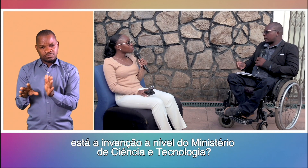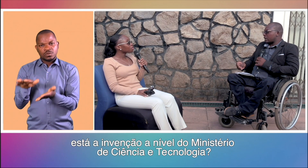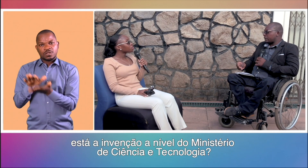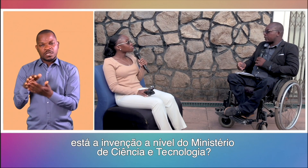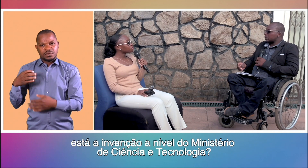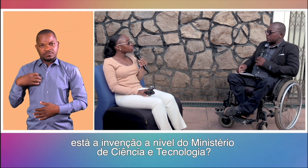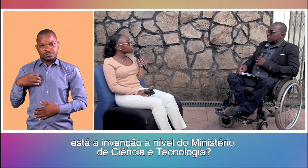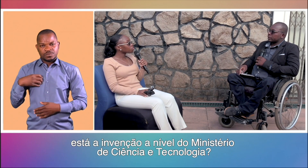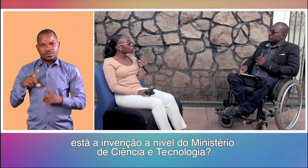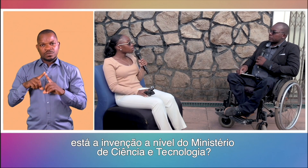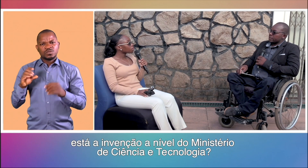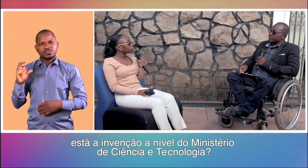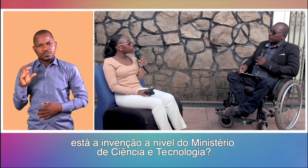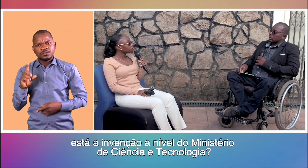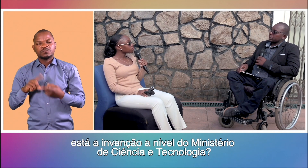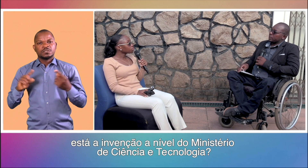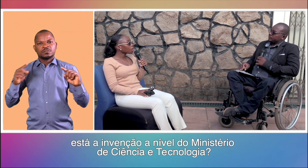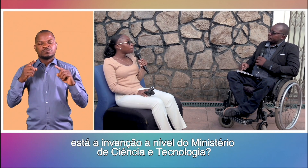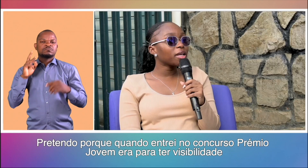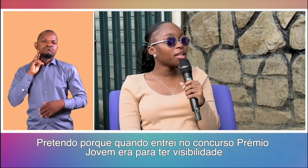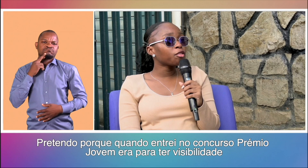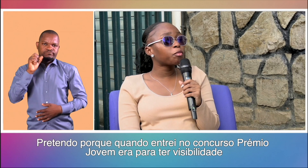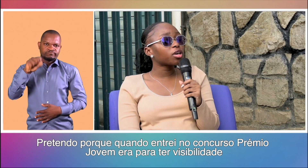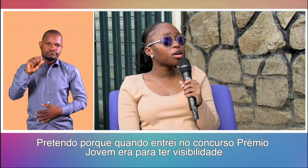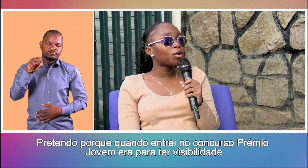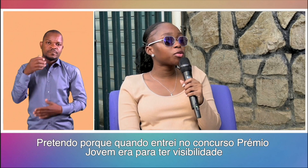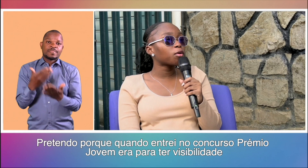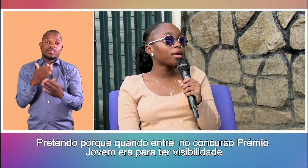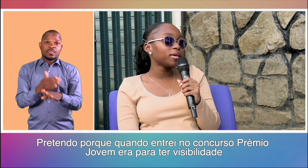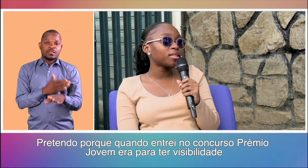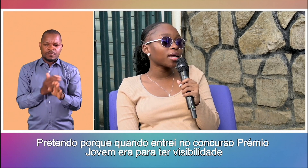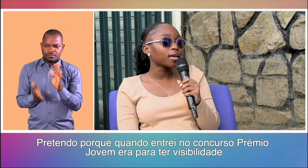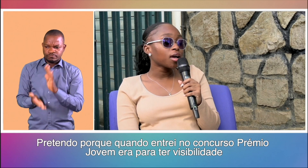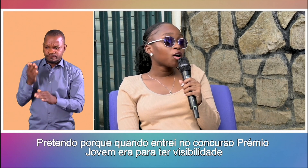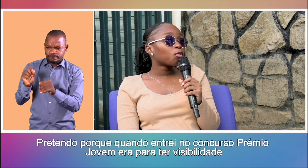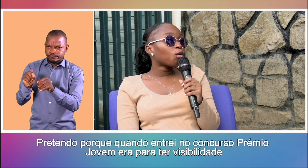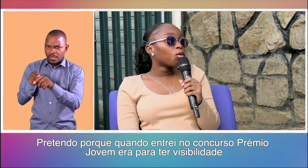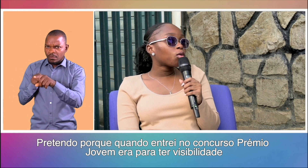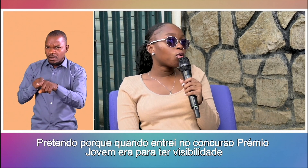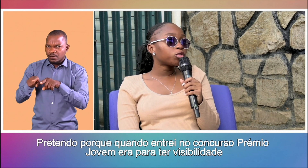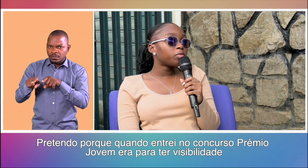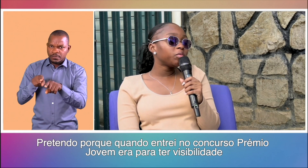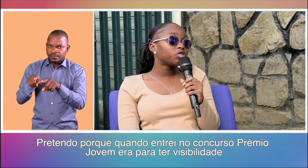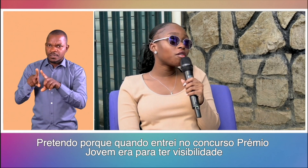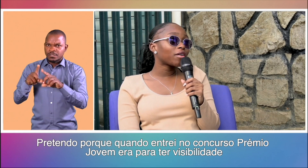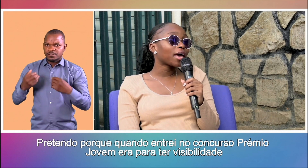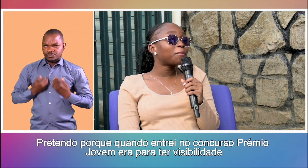a nível do Ministério de Ciência e Tecnologia? Pretendo, porque quando eu entrei no concurso Prêmio Jovem era para